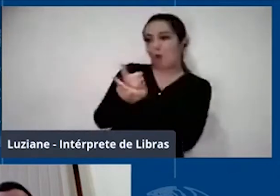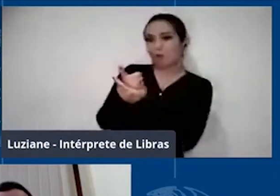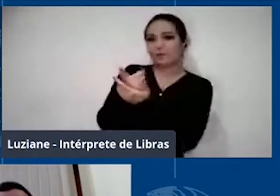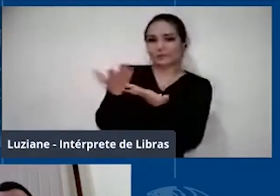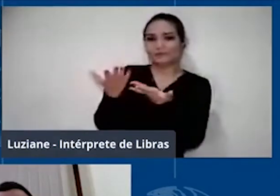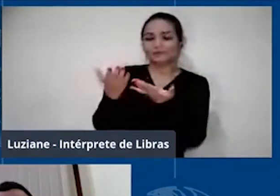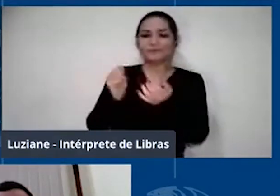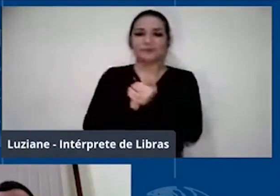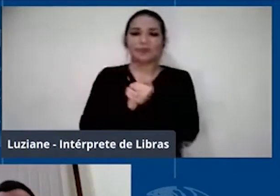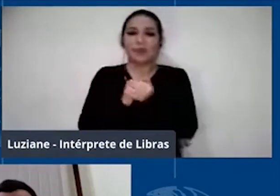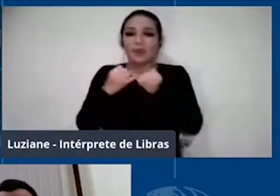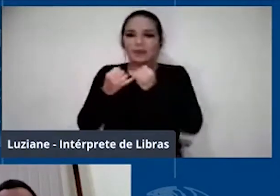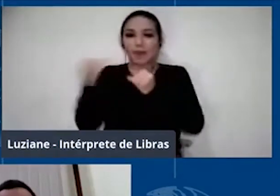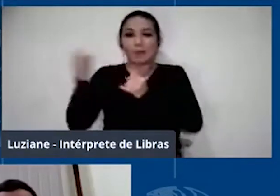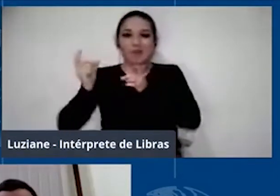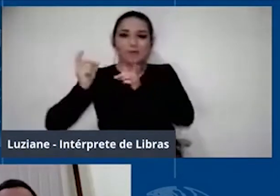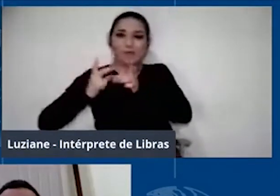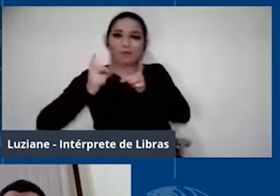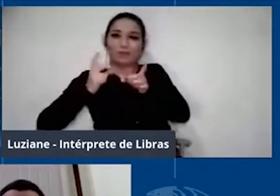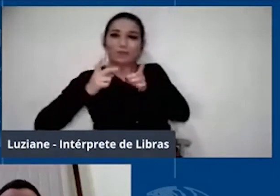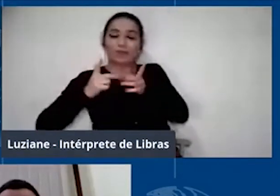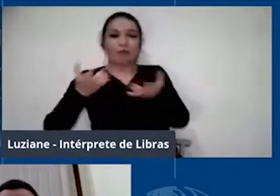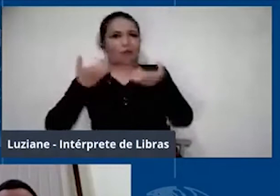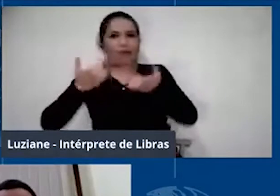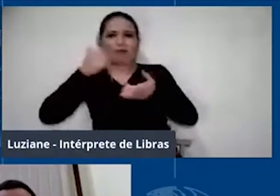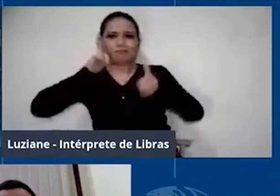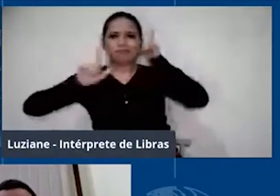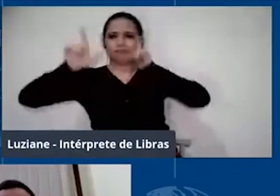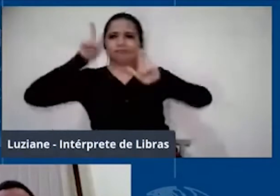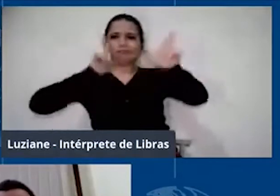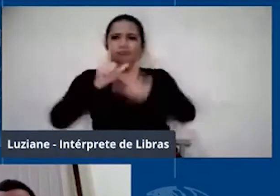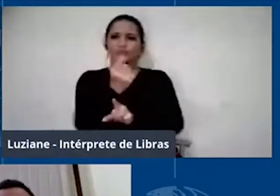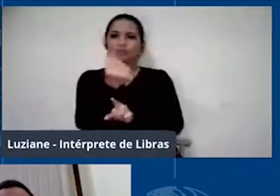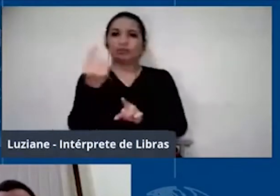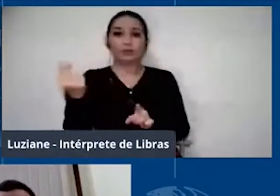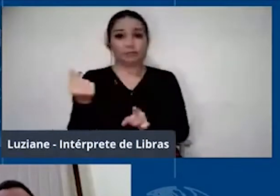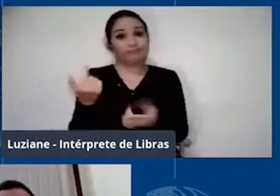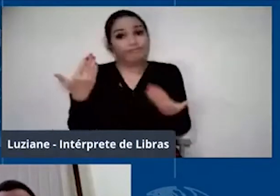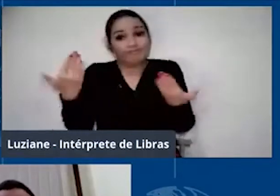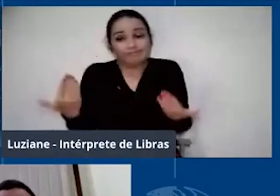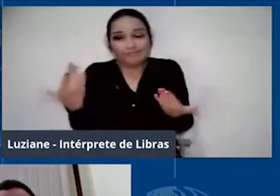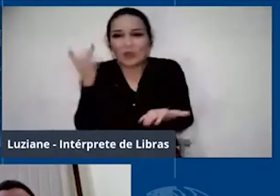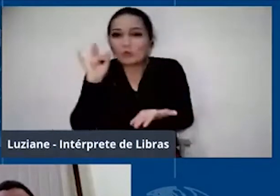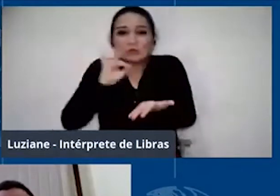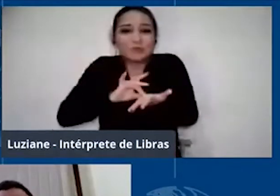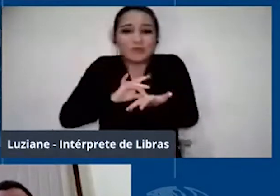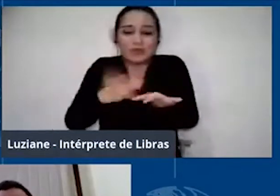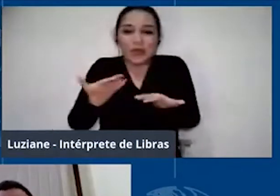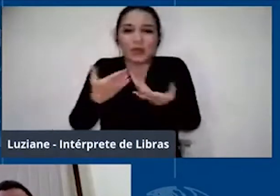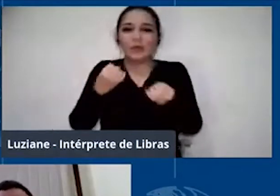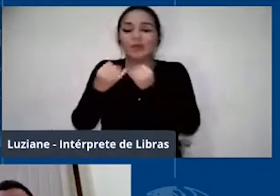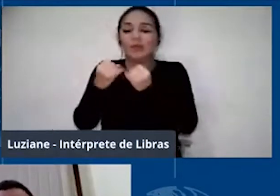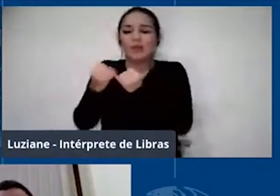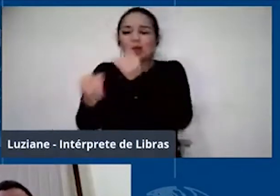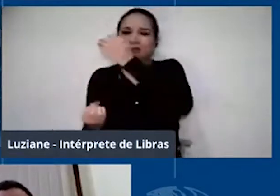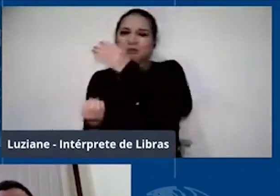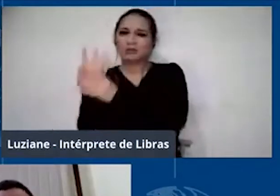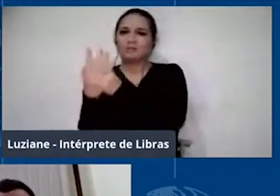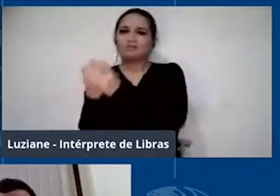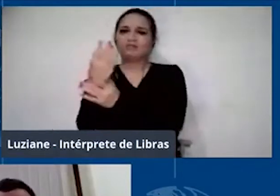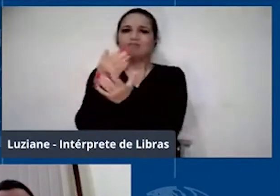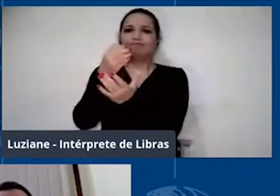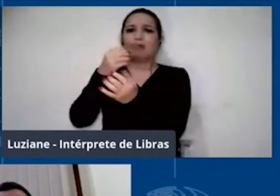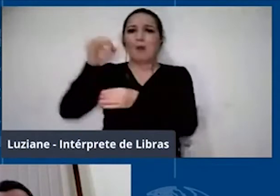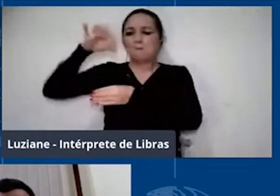grão, ele quer ganhar mais dinheiro, qualquer um quer ganhar mais. E é legítimo, é isso, ele produz para ganhar, para ter lucro, para